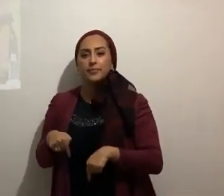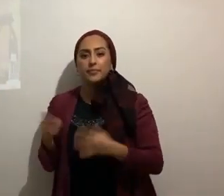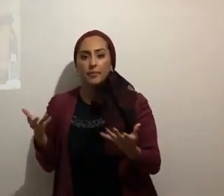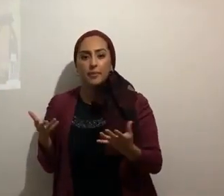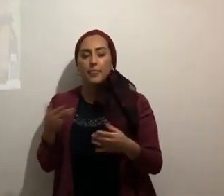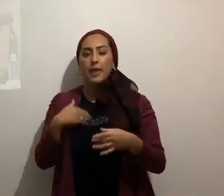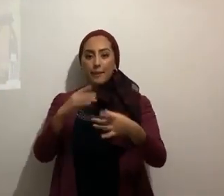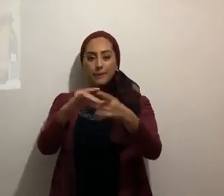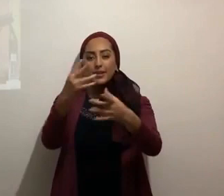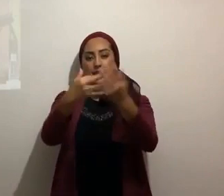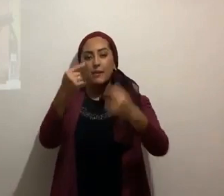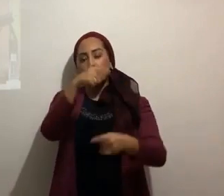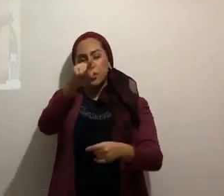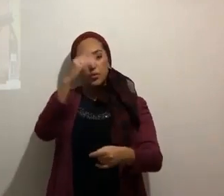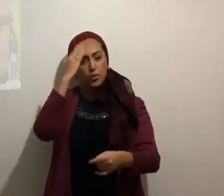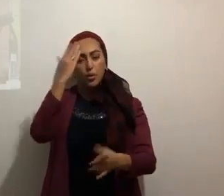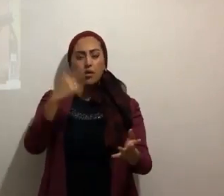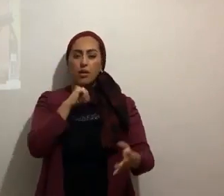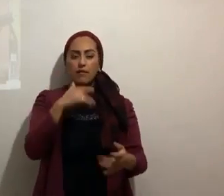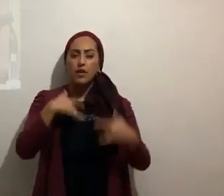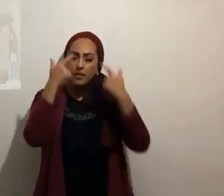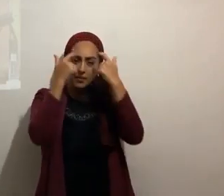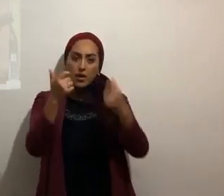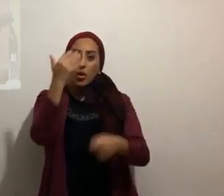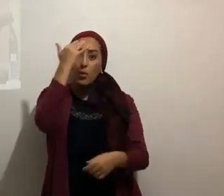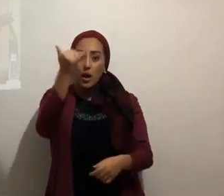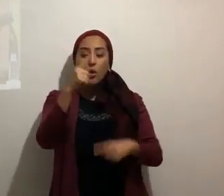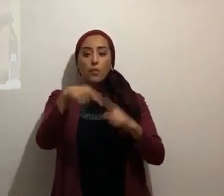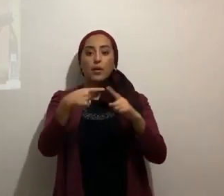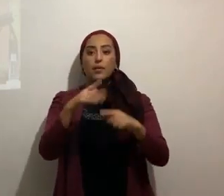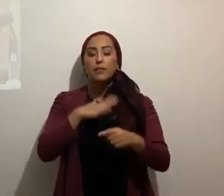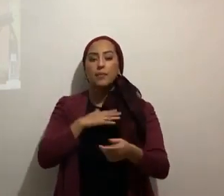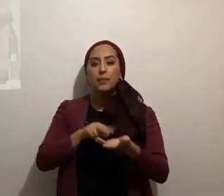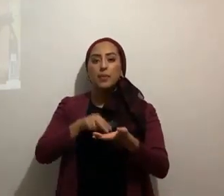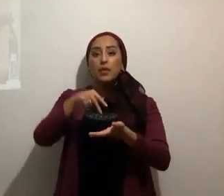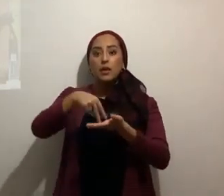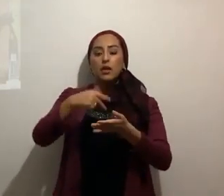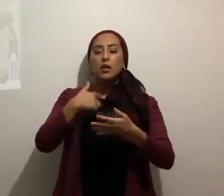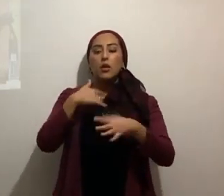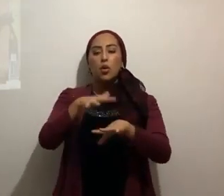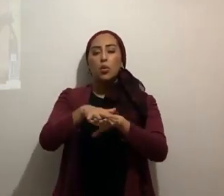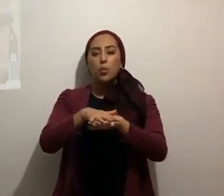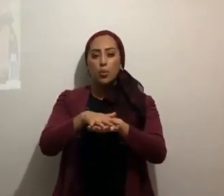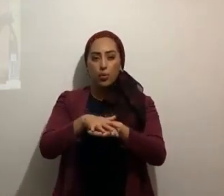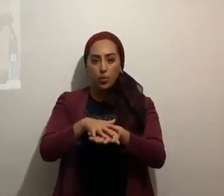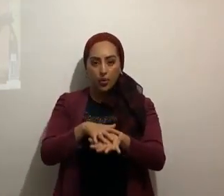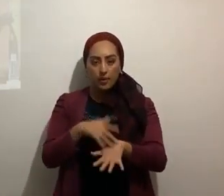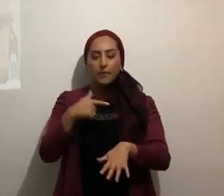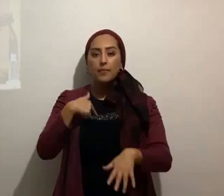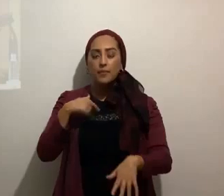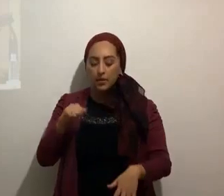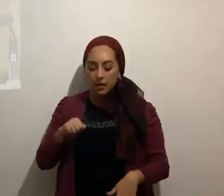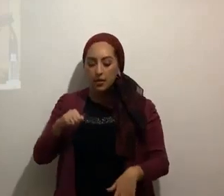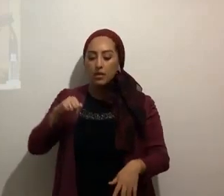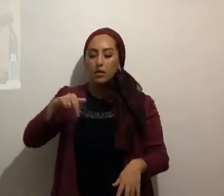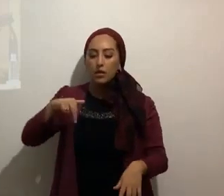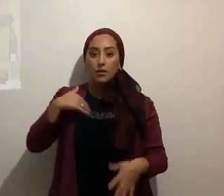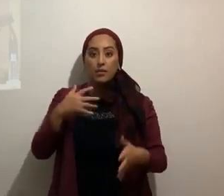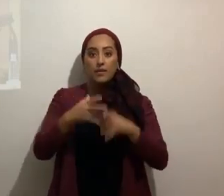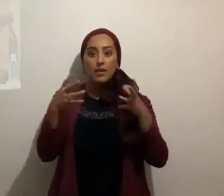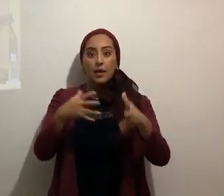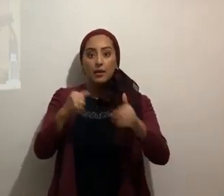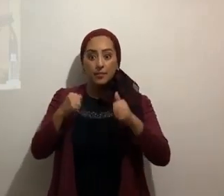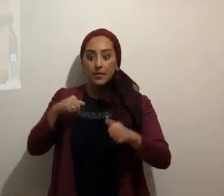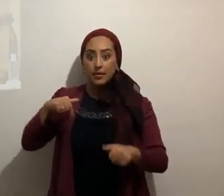Les platico algo para que lo sepan, no es ningún... Por eso cuando me levanto me voy despacio hacia el púlpito, porque si me voy